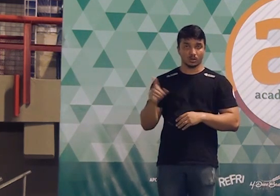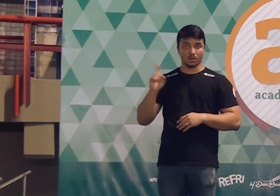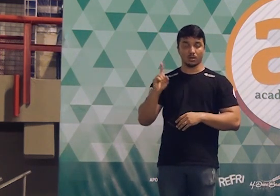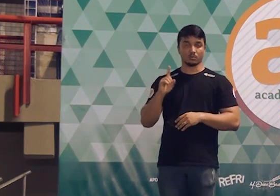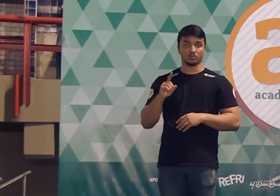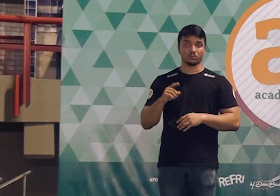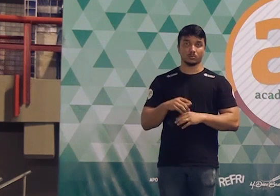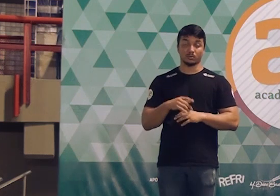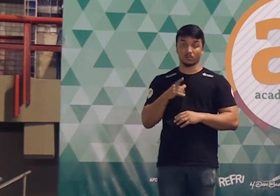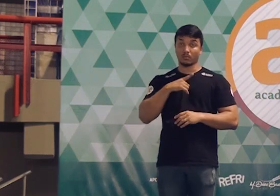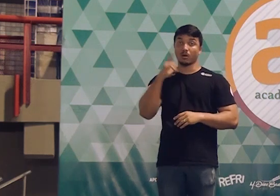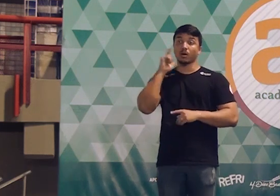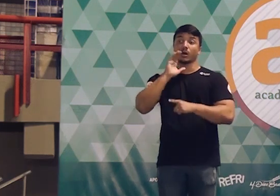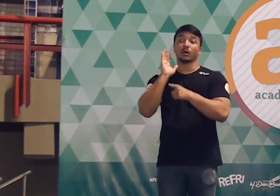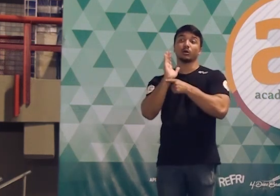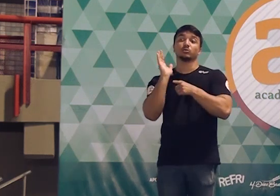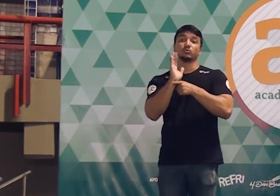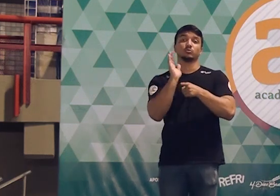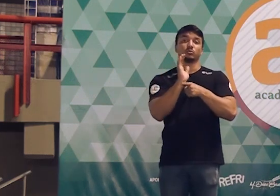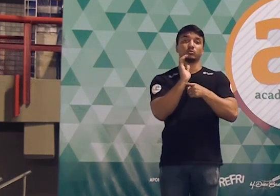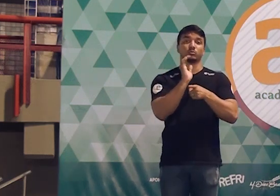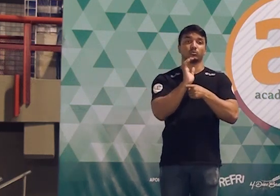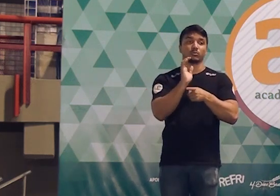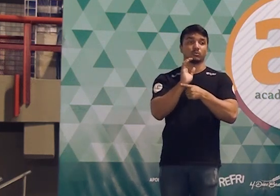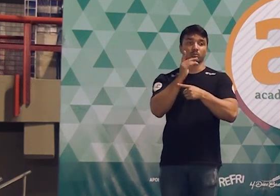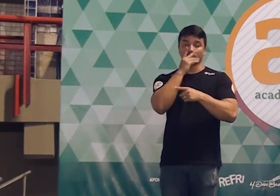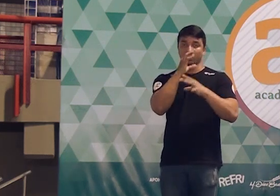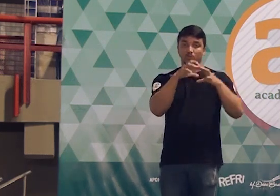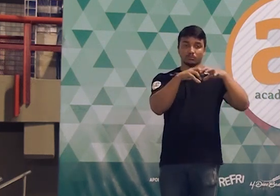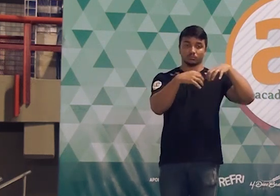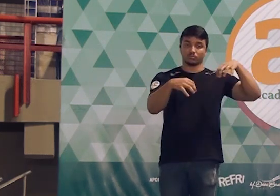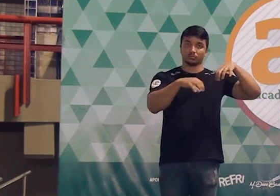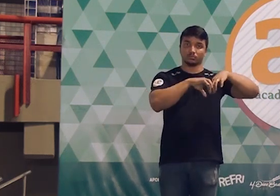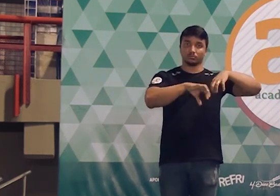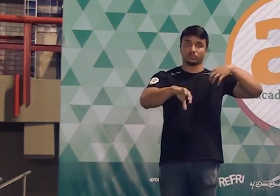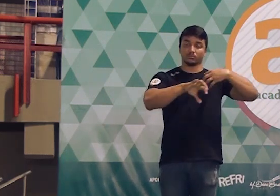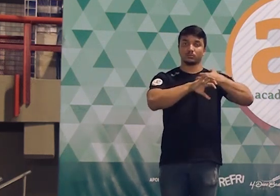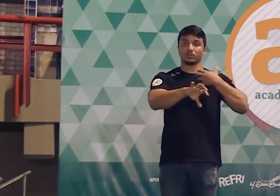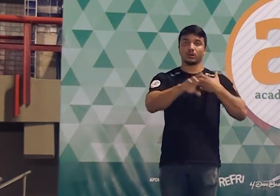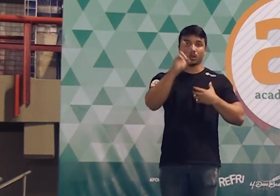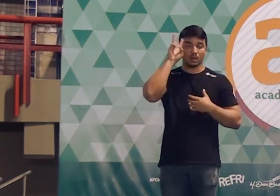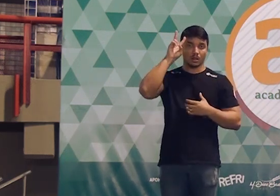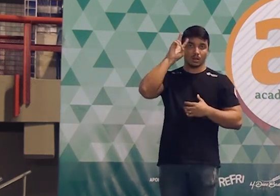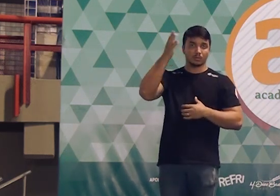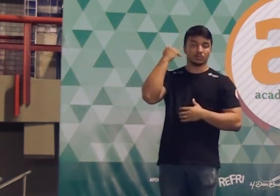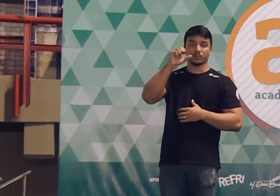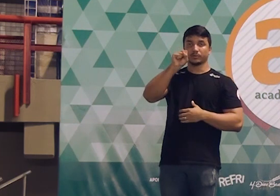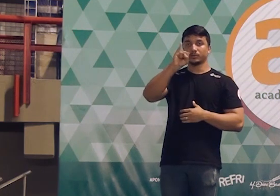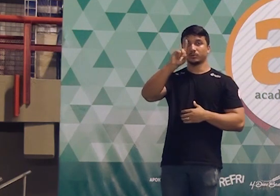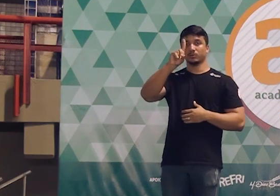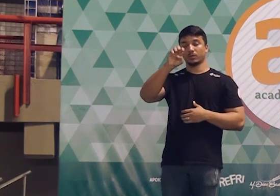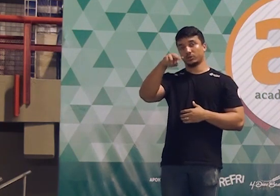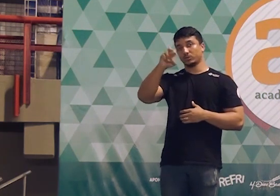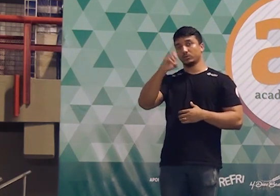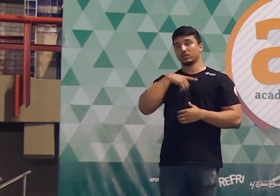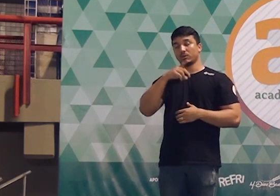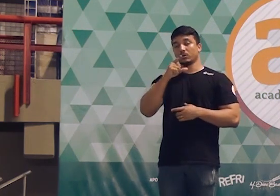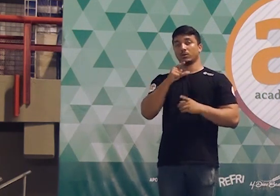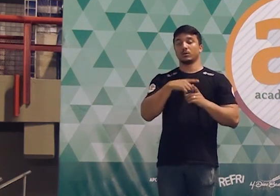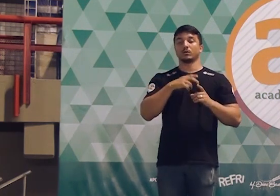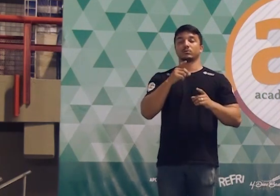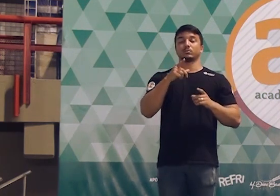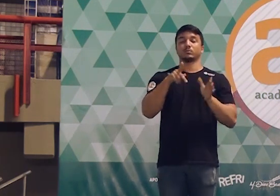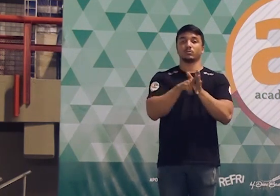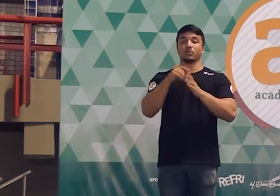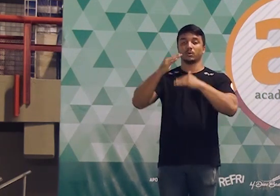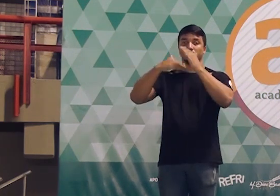Não. Mas ele ajudou a desconcentrar um pouquinho? Ajudou. Vocês lembram da Sudene, Superintendência de Desenvolvimento